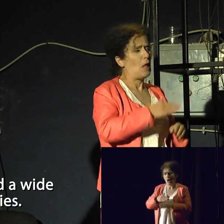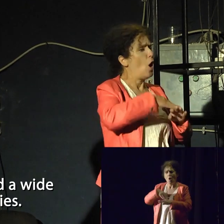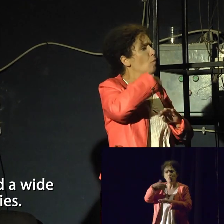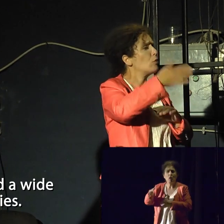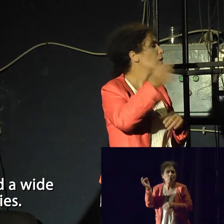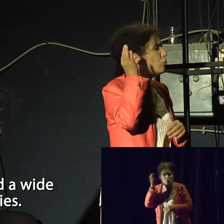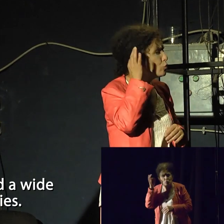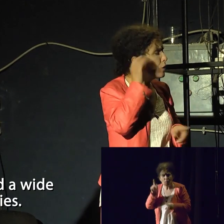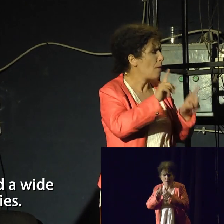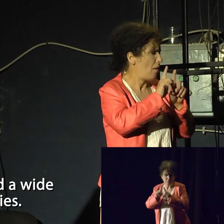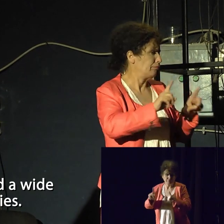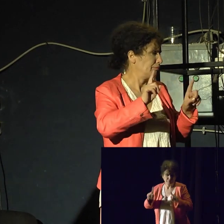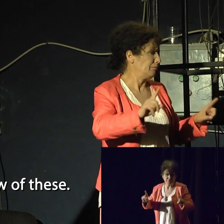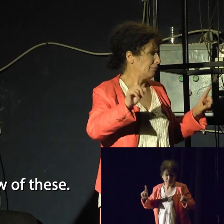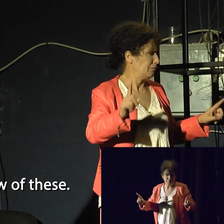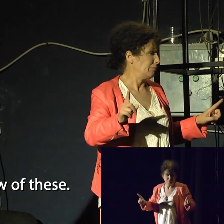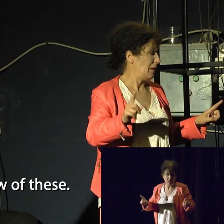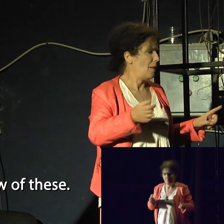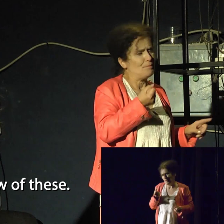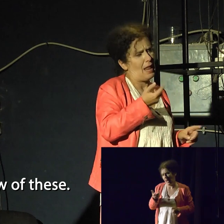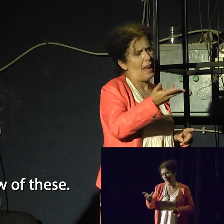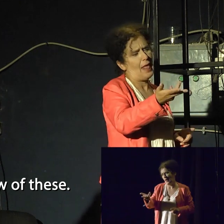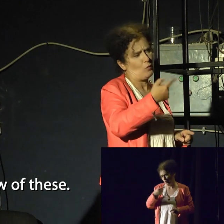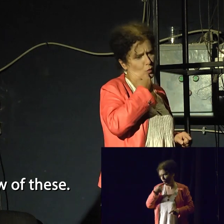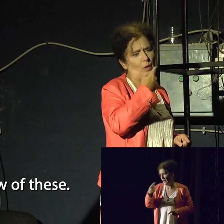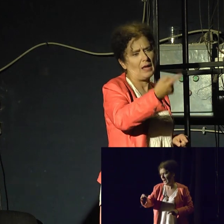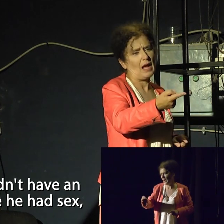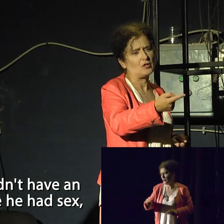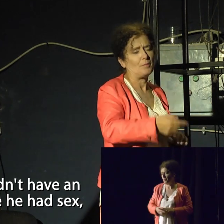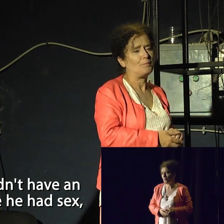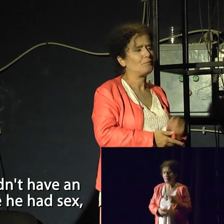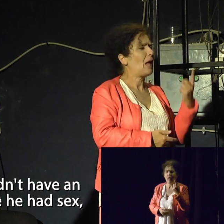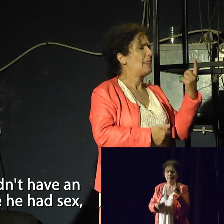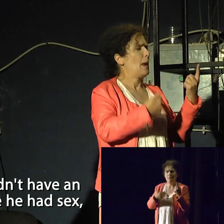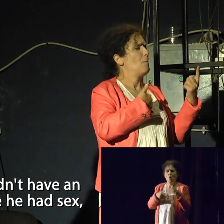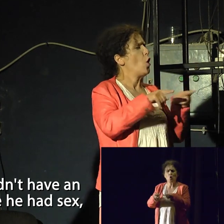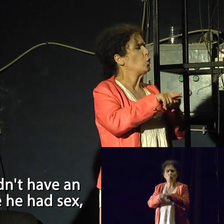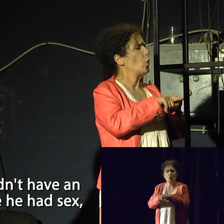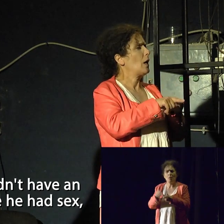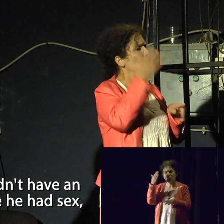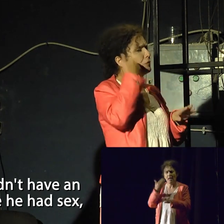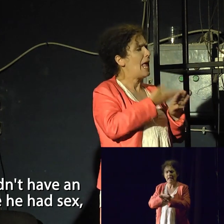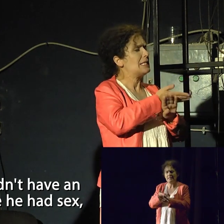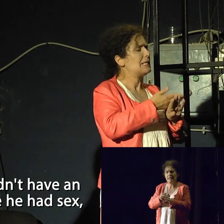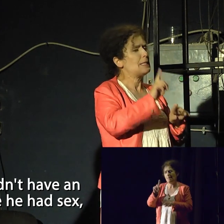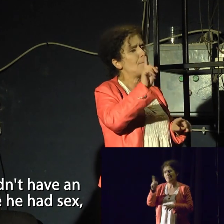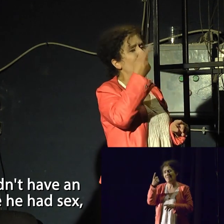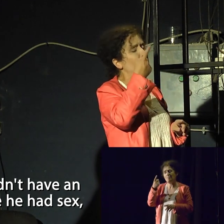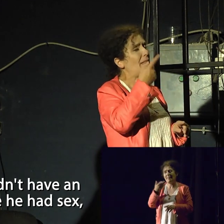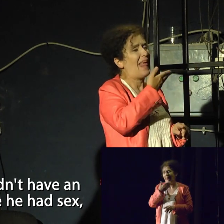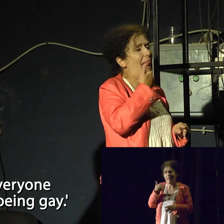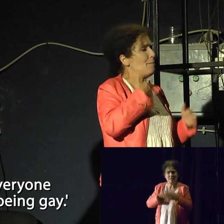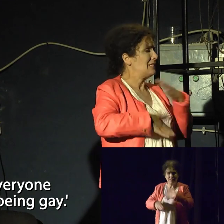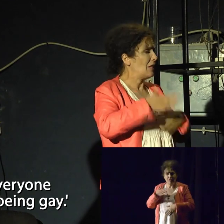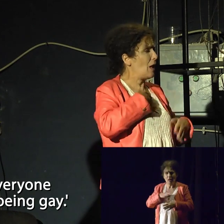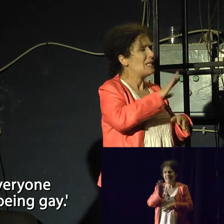Понатаму слушаме многу различни приказни. Неколку ќе ви кажам. Еден мој другар, кога имаше секс првиот пат, немал оргазам и после